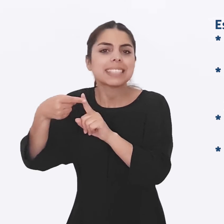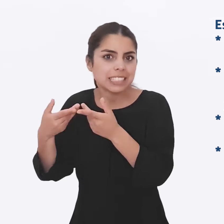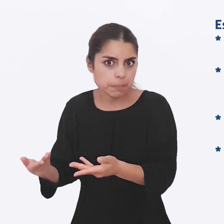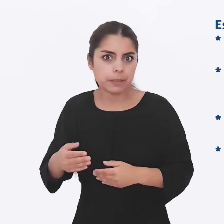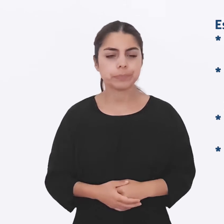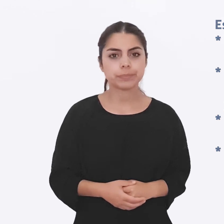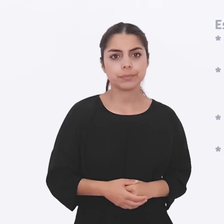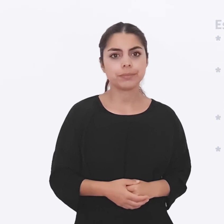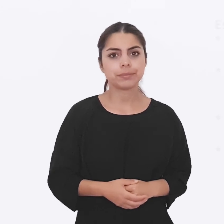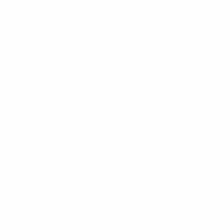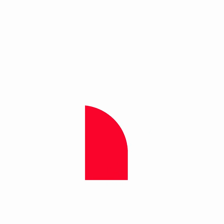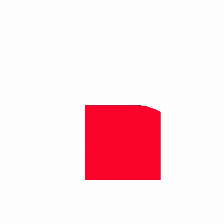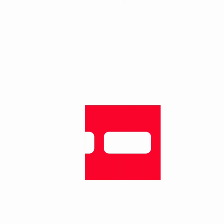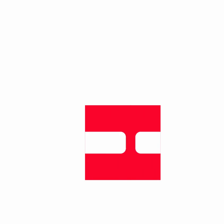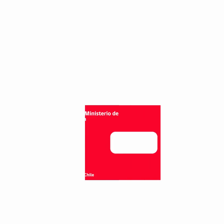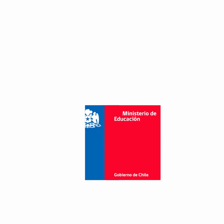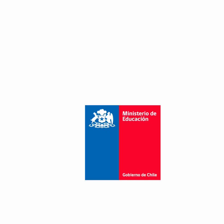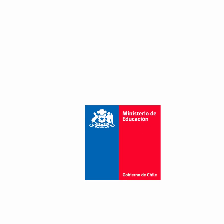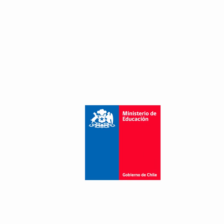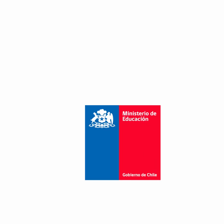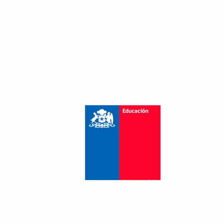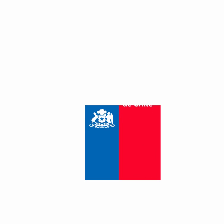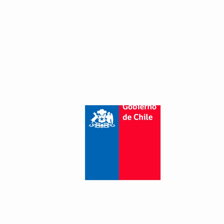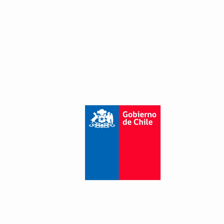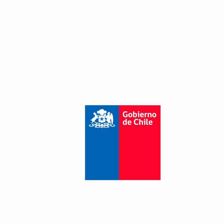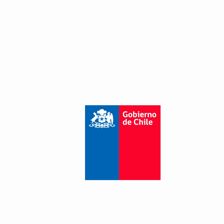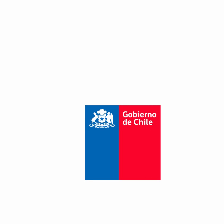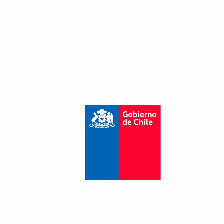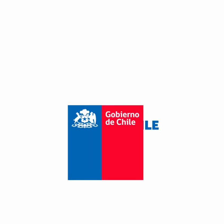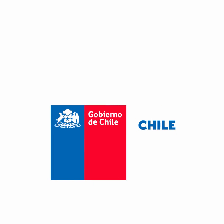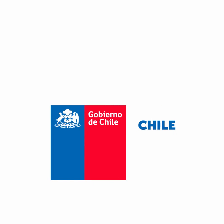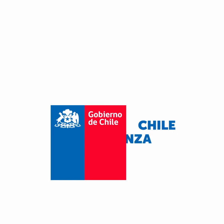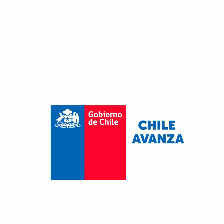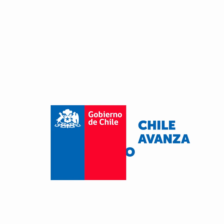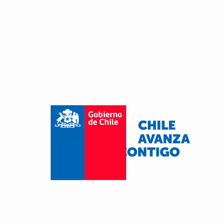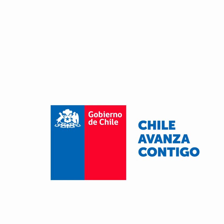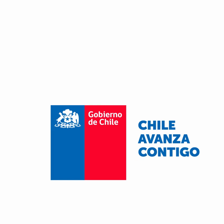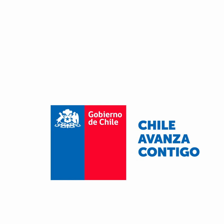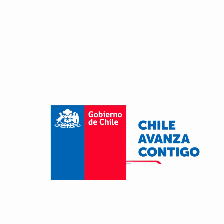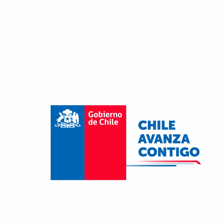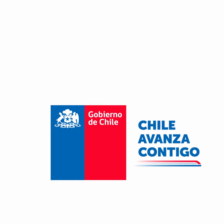esta comunidad. Ministerio de Educación, Gobierno de Chile. Chile avanza contigo.